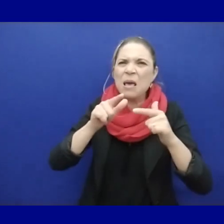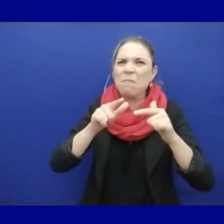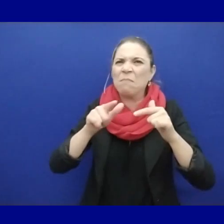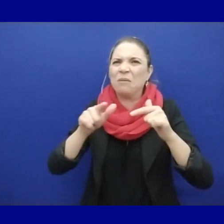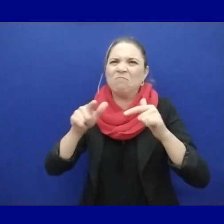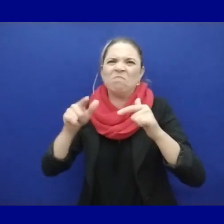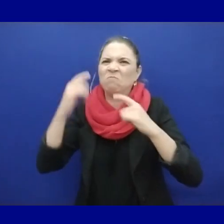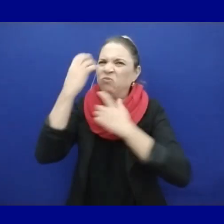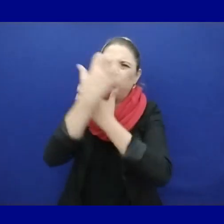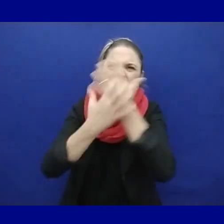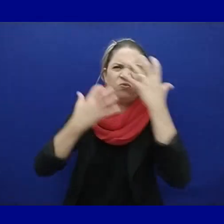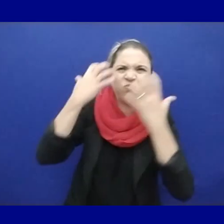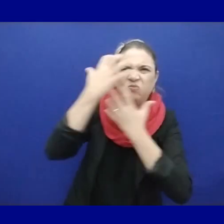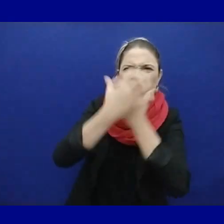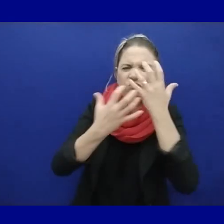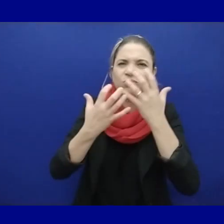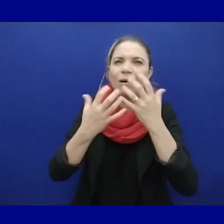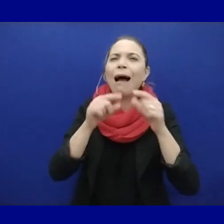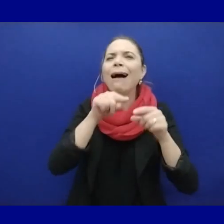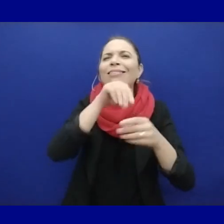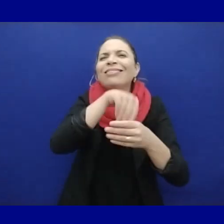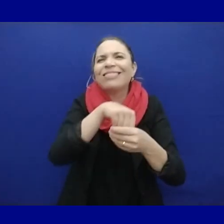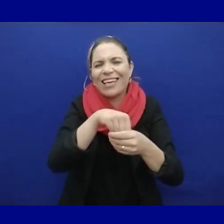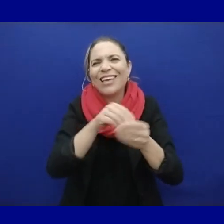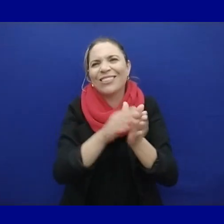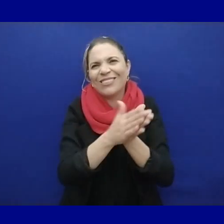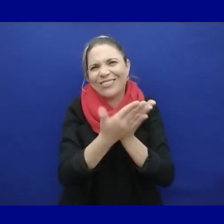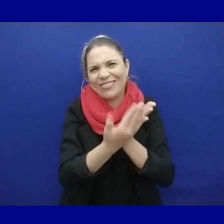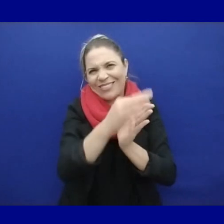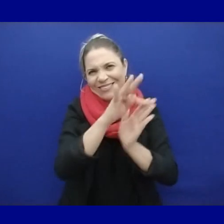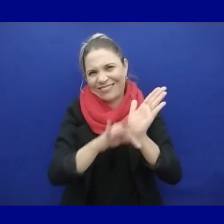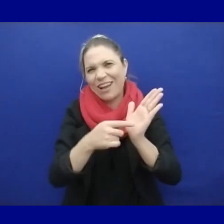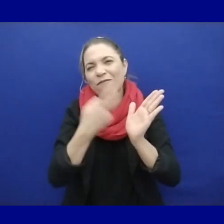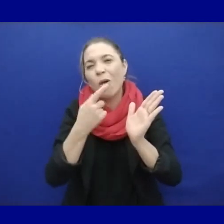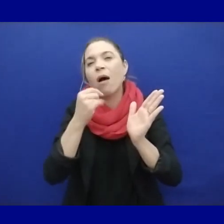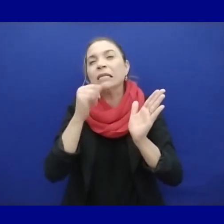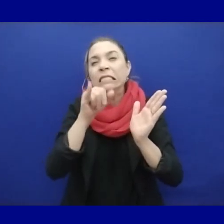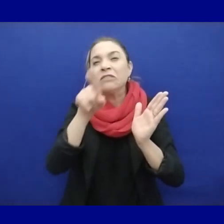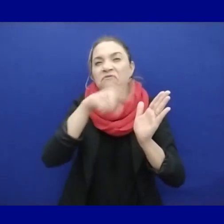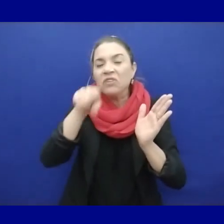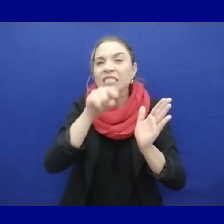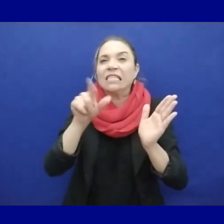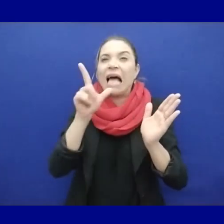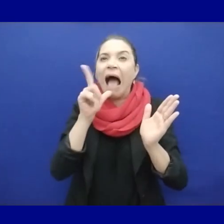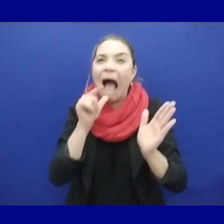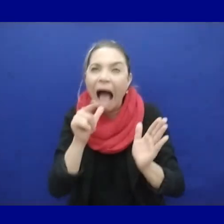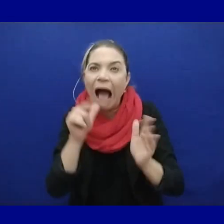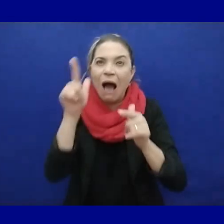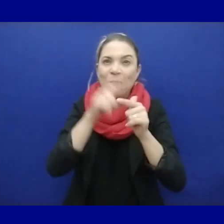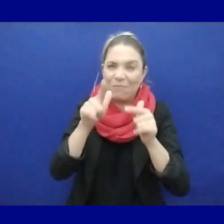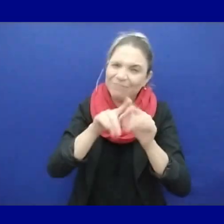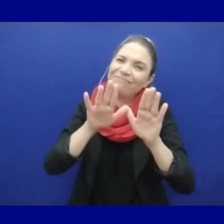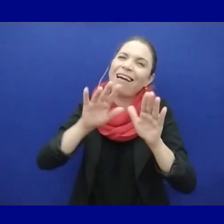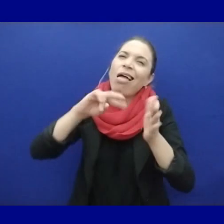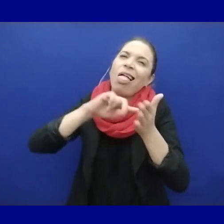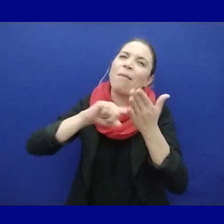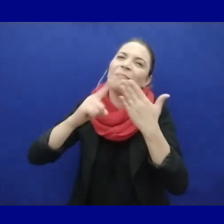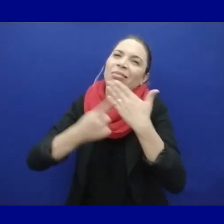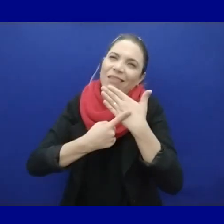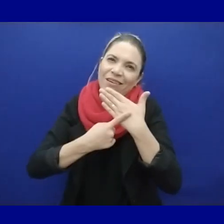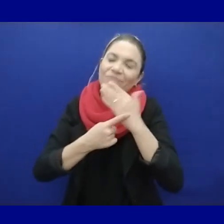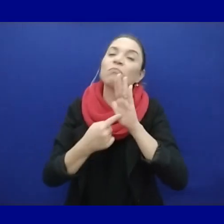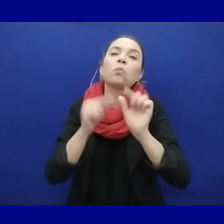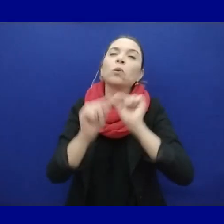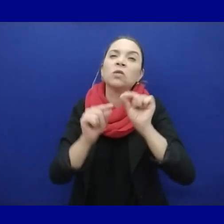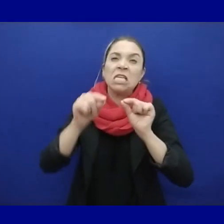serei contigo. As águas como o símbolo aqui das tempestades da vida, daquilo que nos traz terríveis